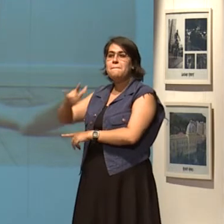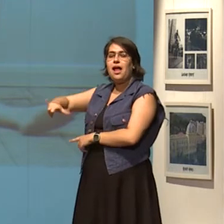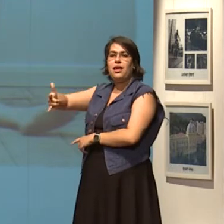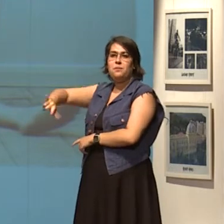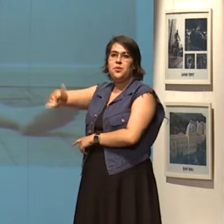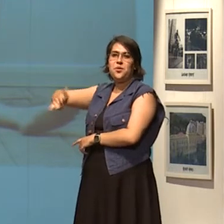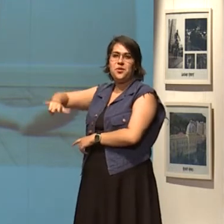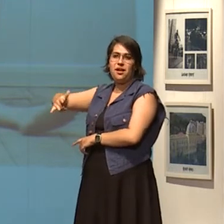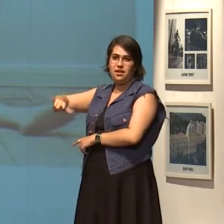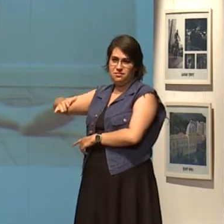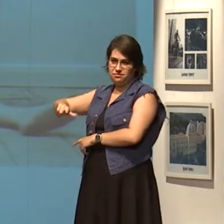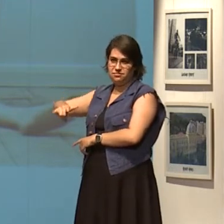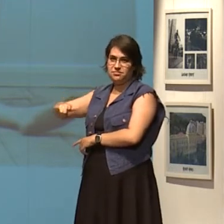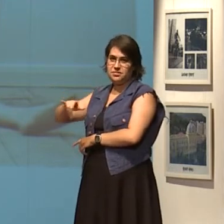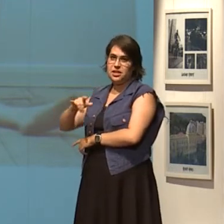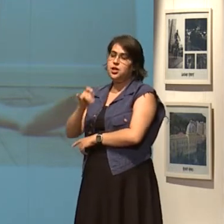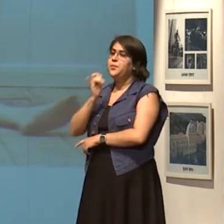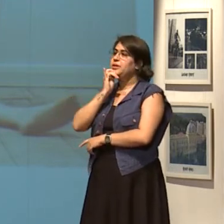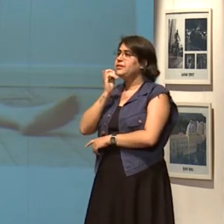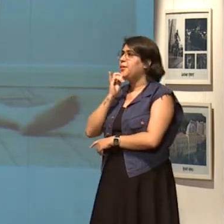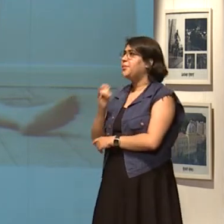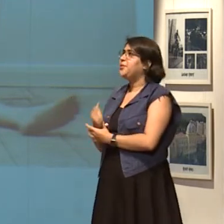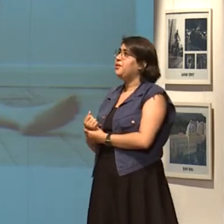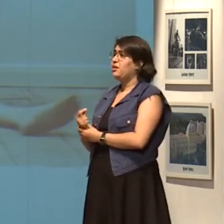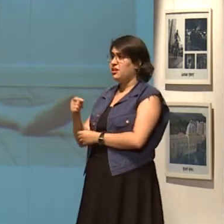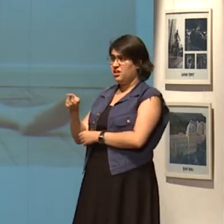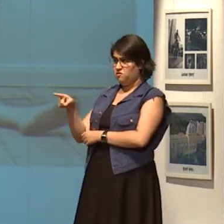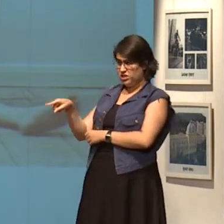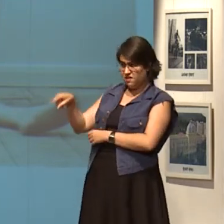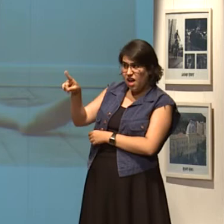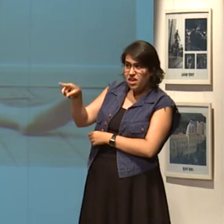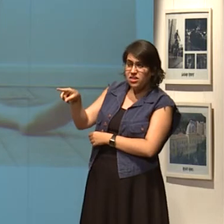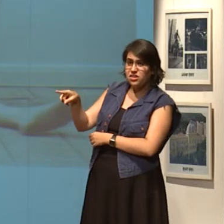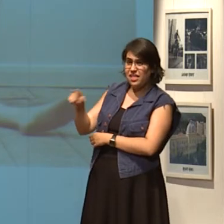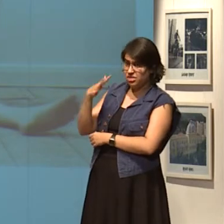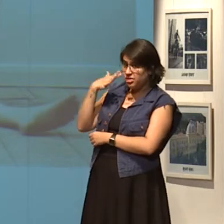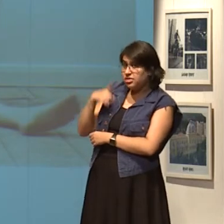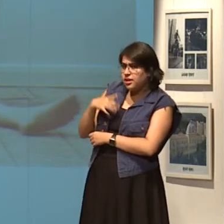A Selma falou anteriormente na palestra dela sobre a manipulação. Espera aí,